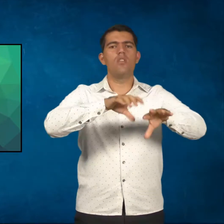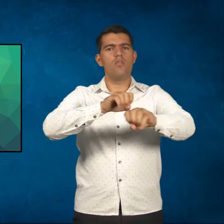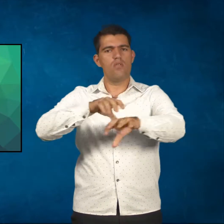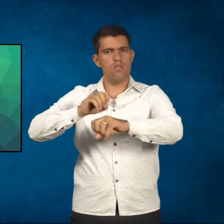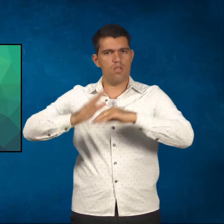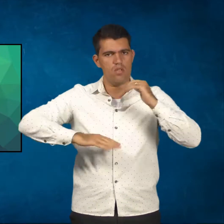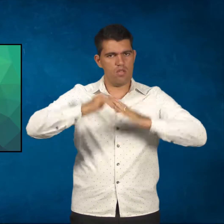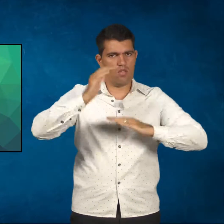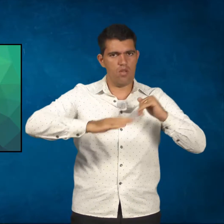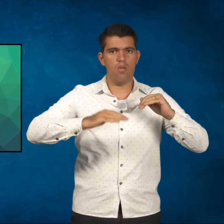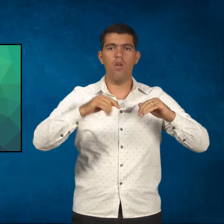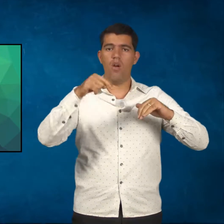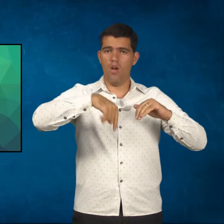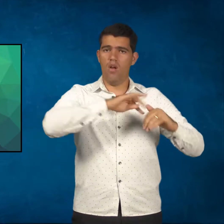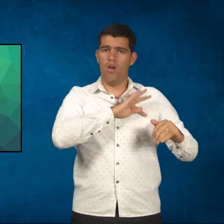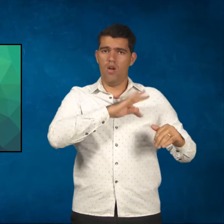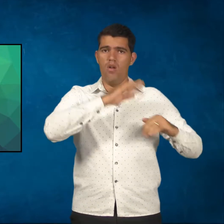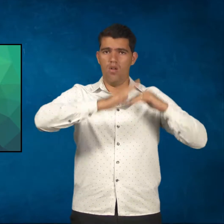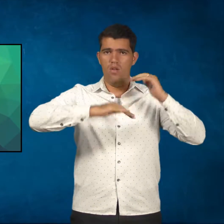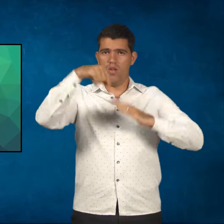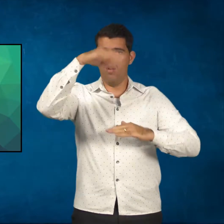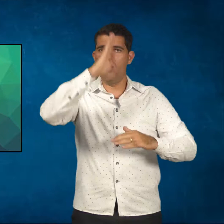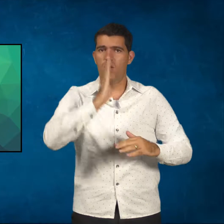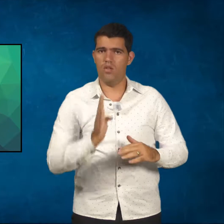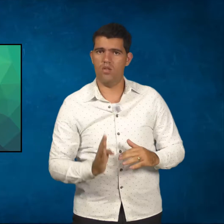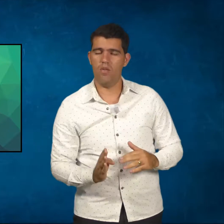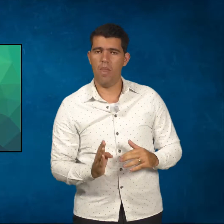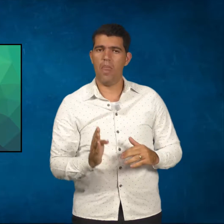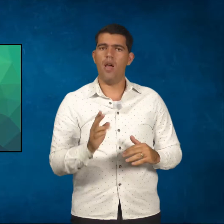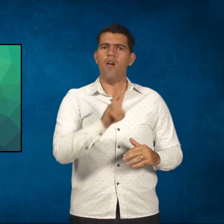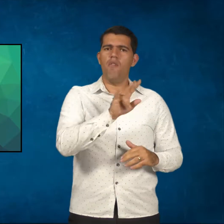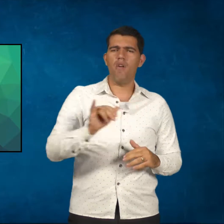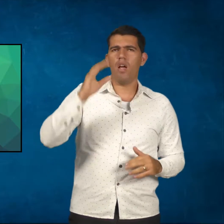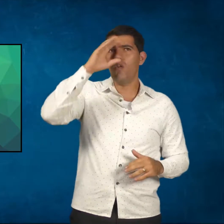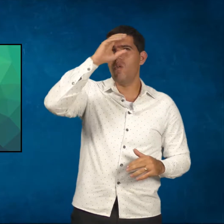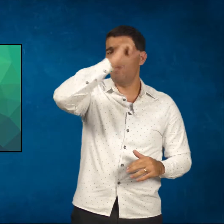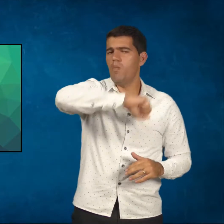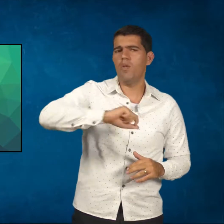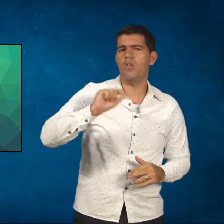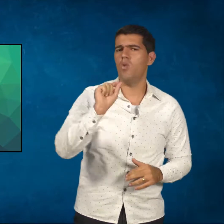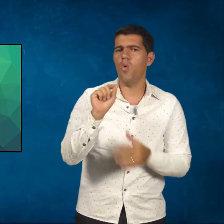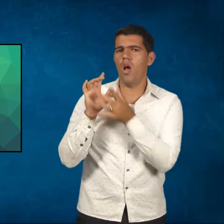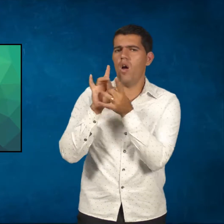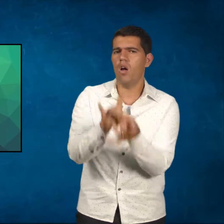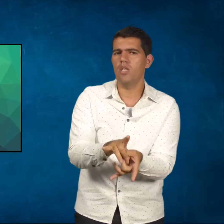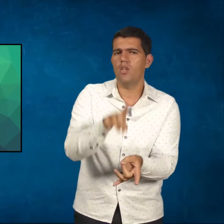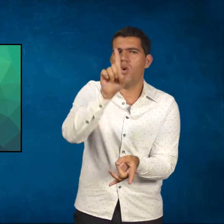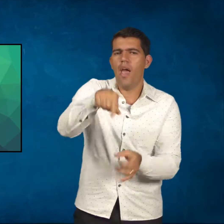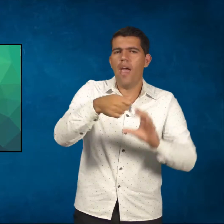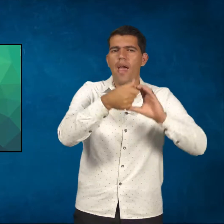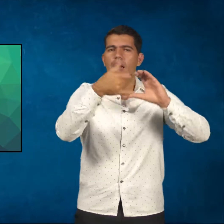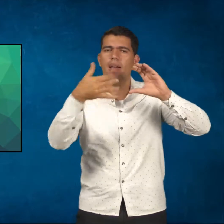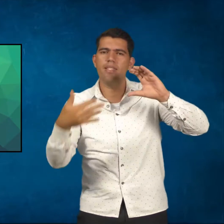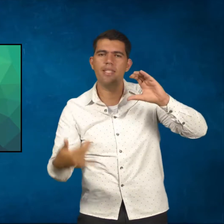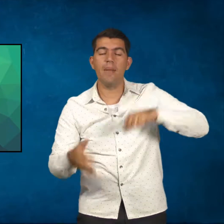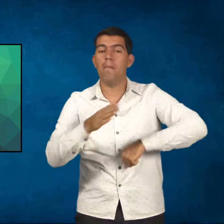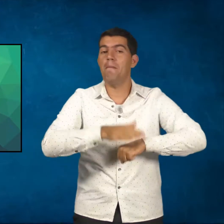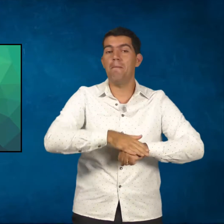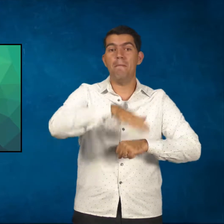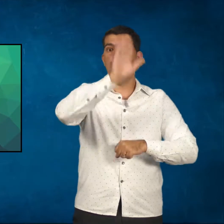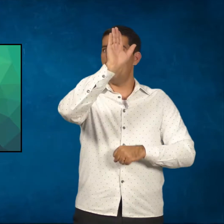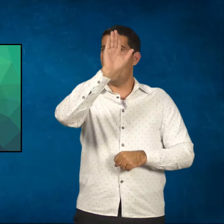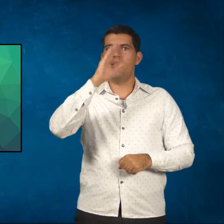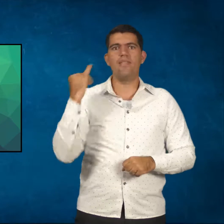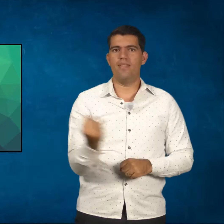profissional brasileira. Nós vamos procurar compreender, neste contexto, os aspectos mais significativos